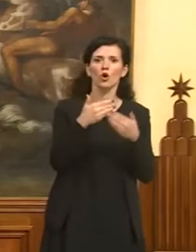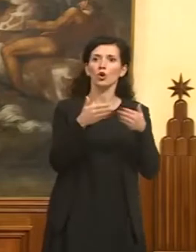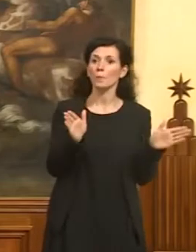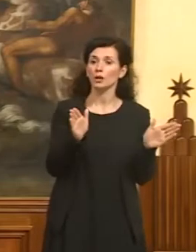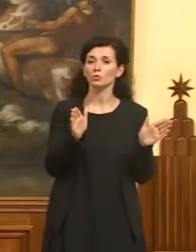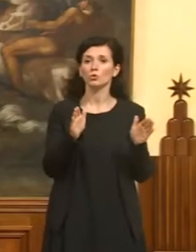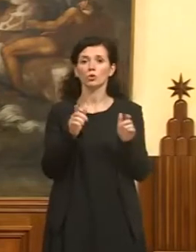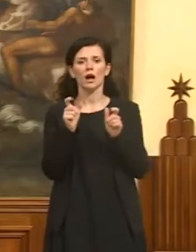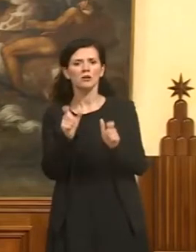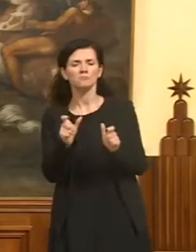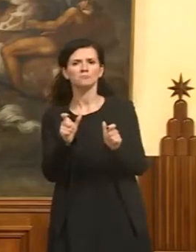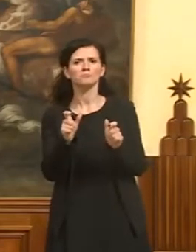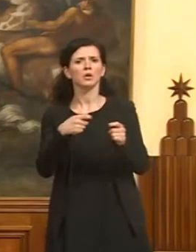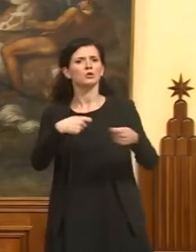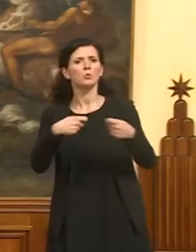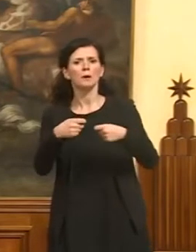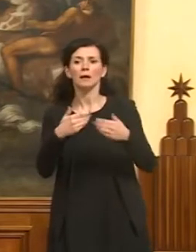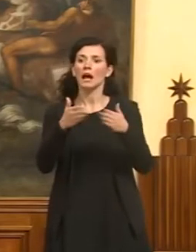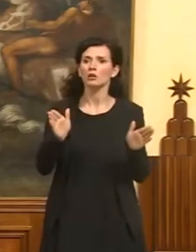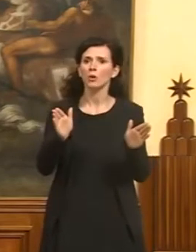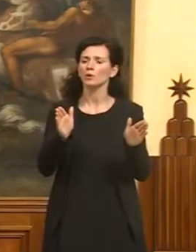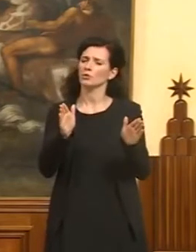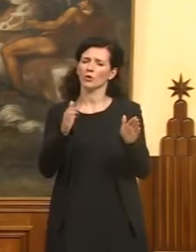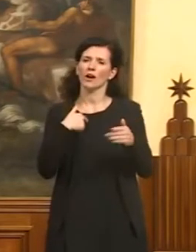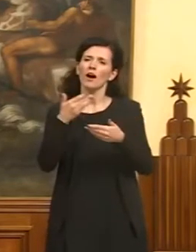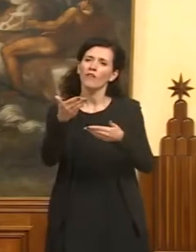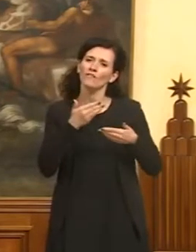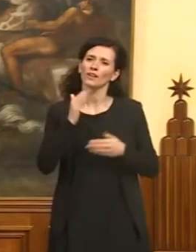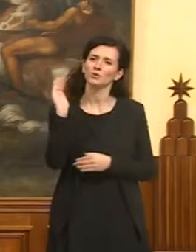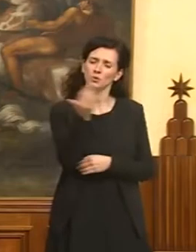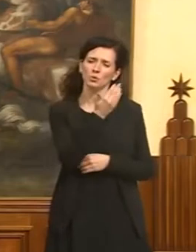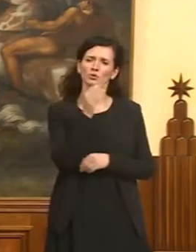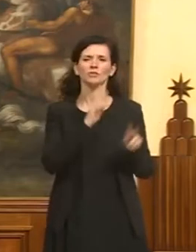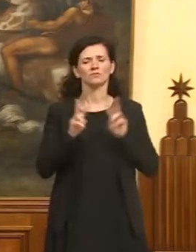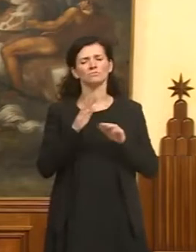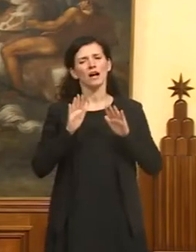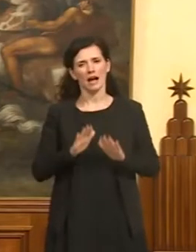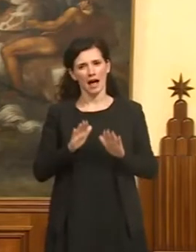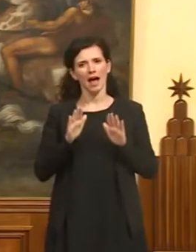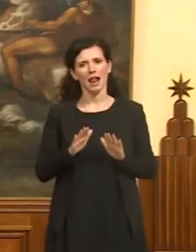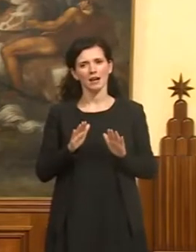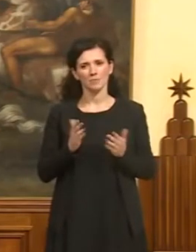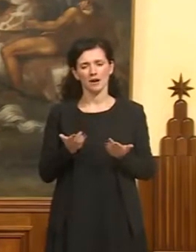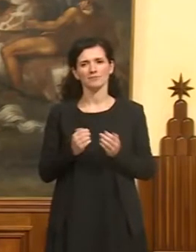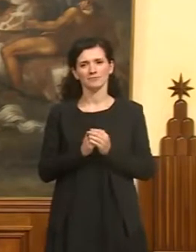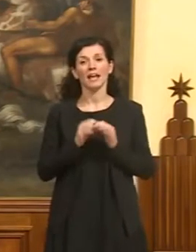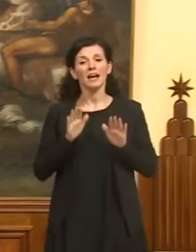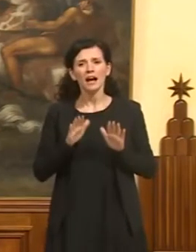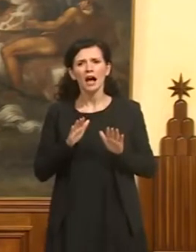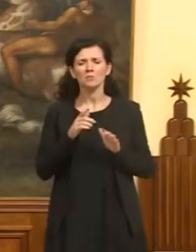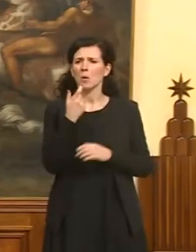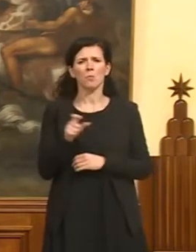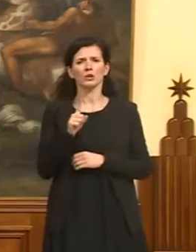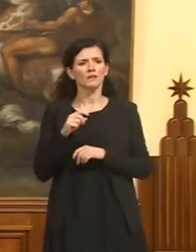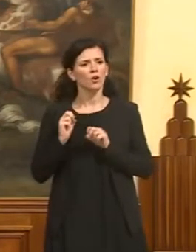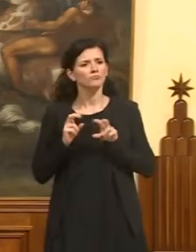dei supermercati. Invito tutti a mantenere la massima calma. Non c'è ragione di fare una corsa agli